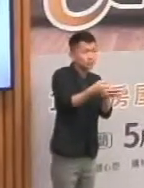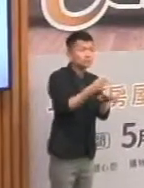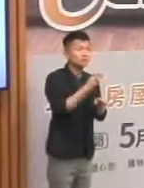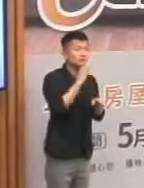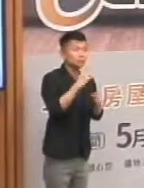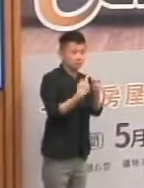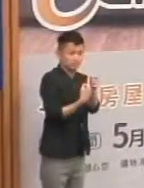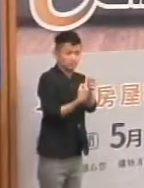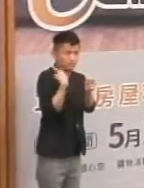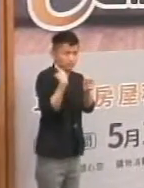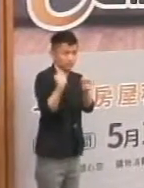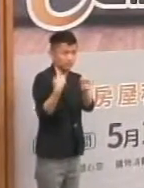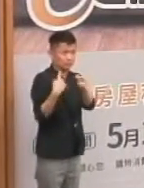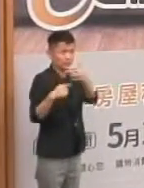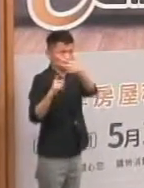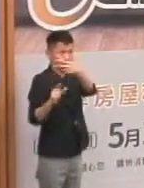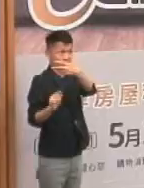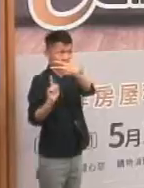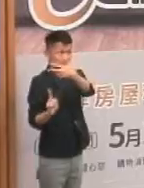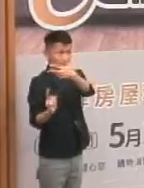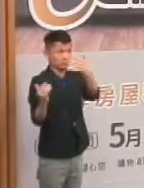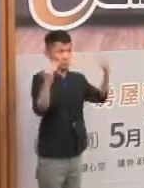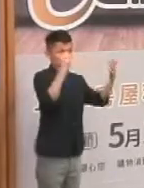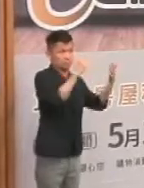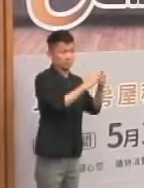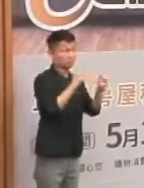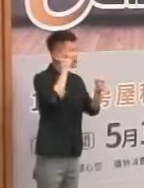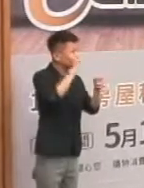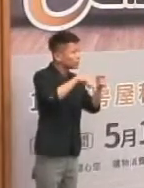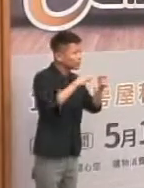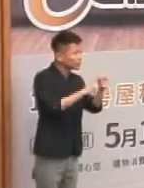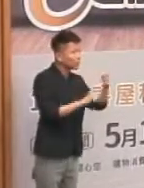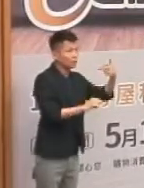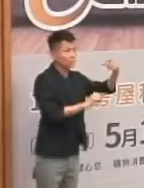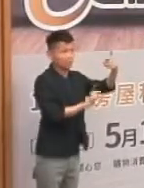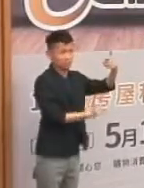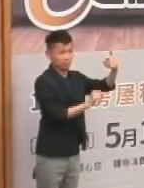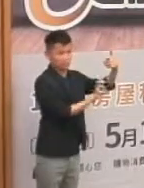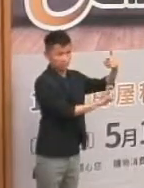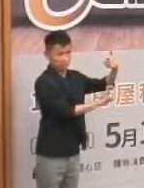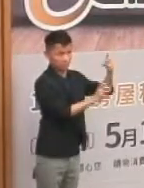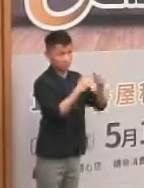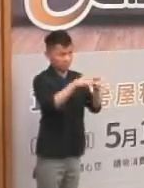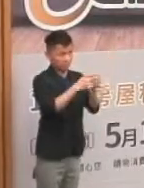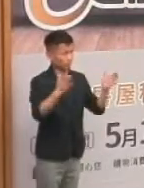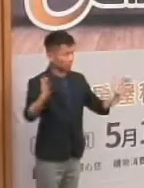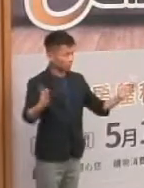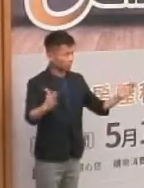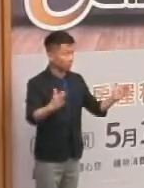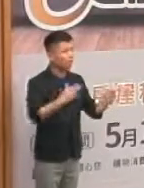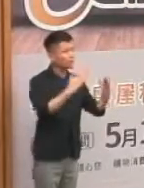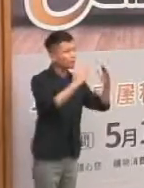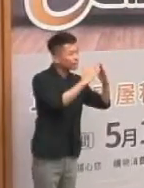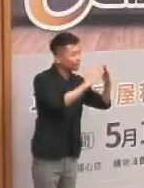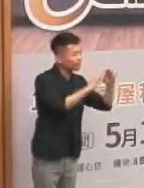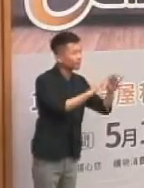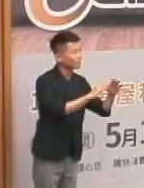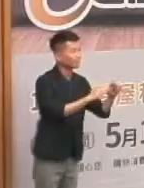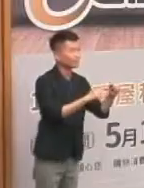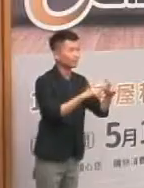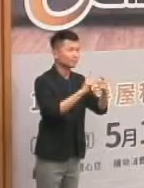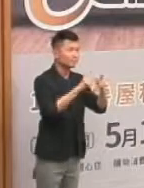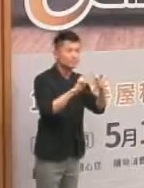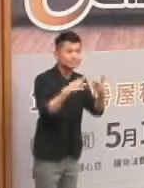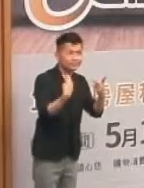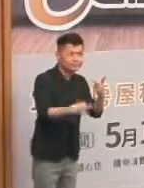上一个年度的7月1号到当年度的6月30，那科征的对象就是当然就是在地上物的房屋，还有一些增